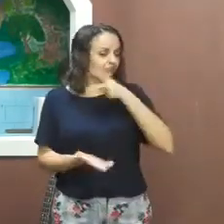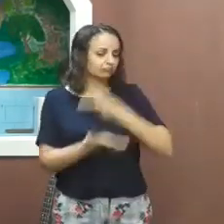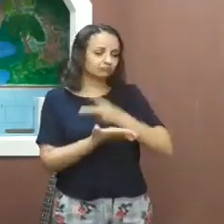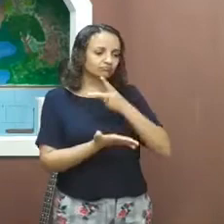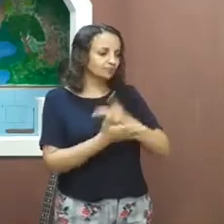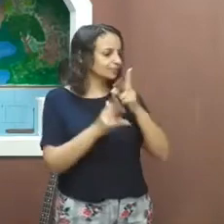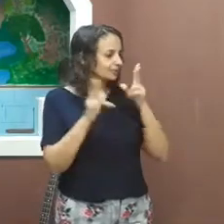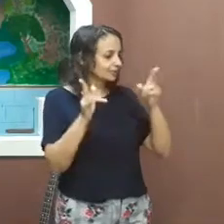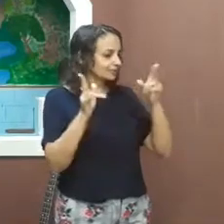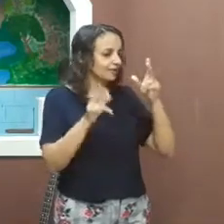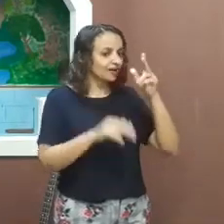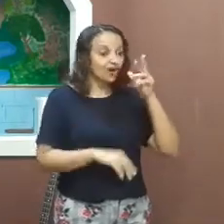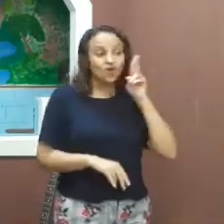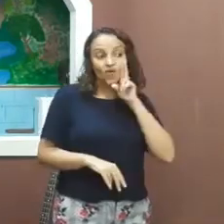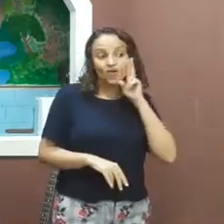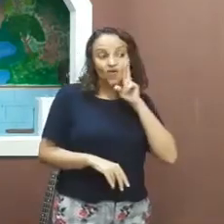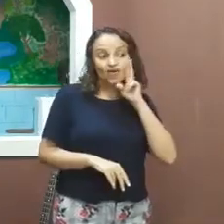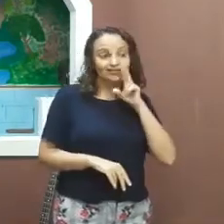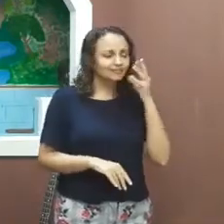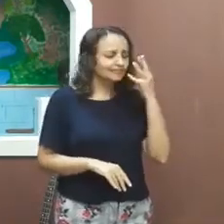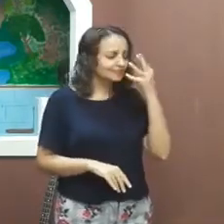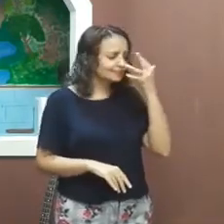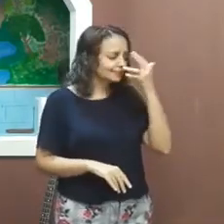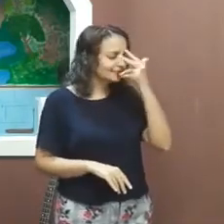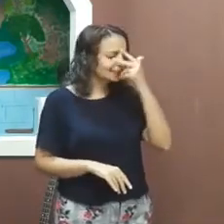mas a rosa é muito linda.